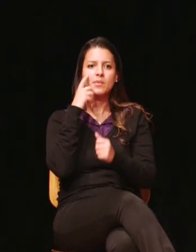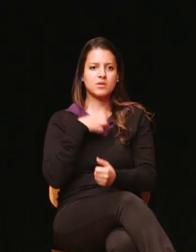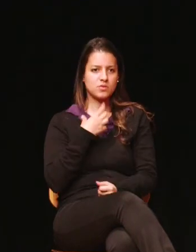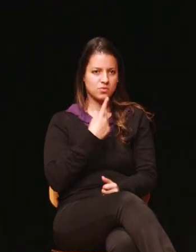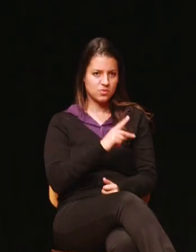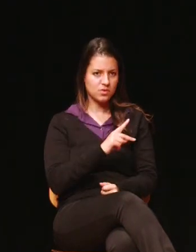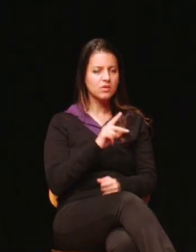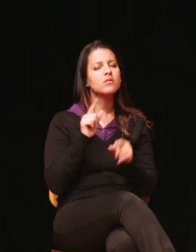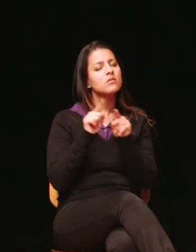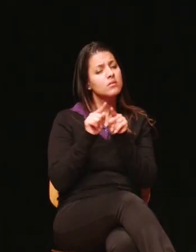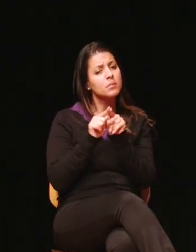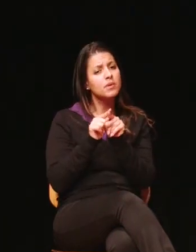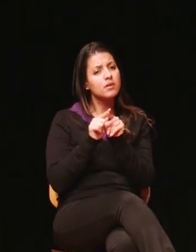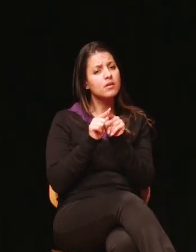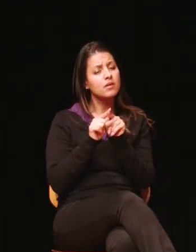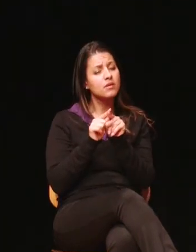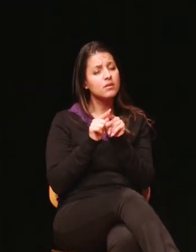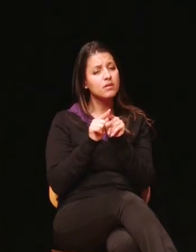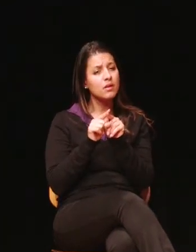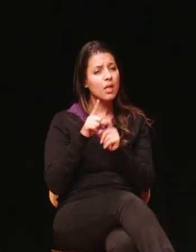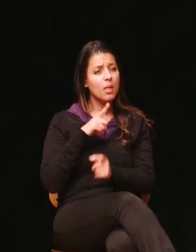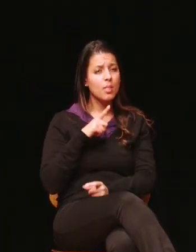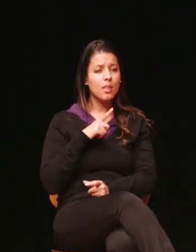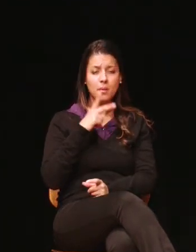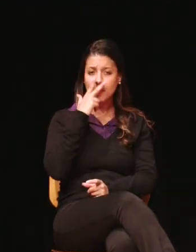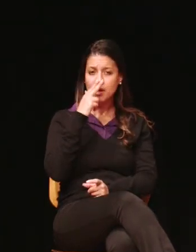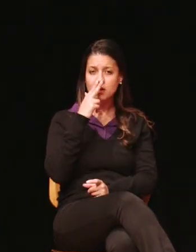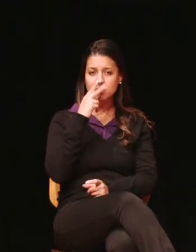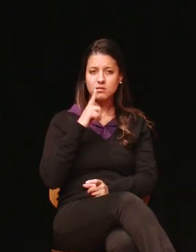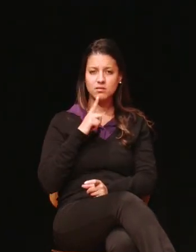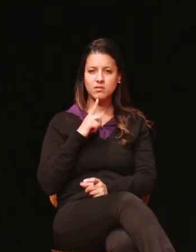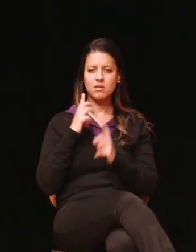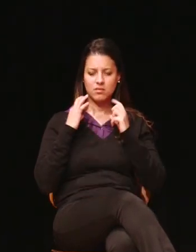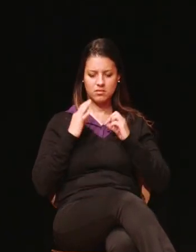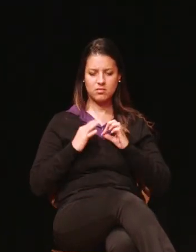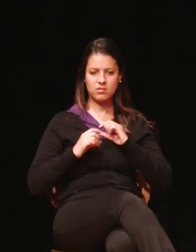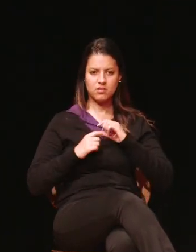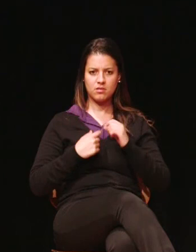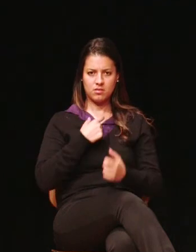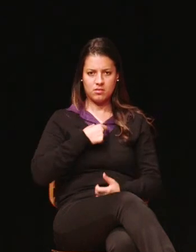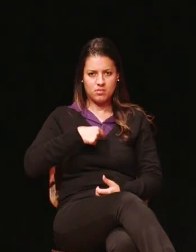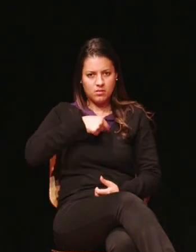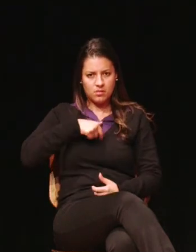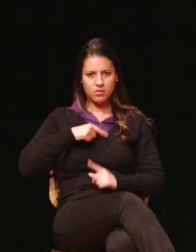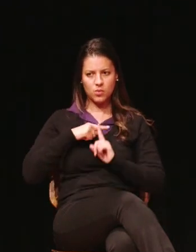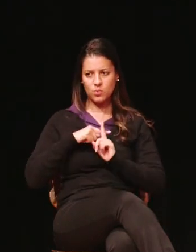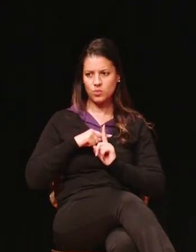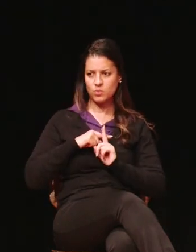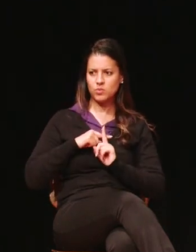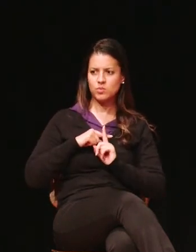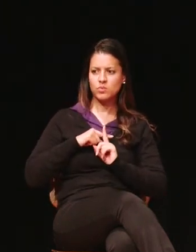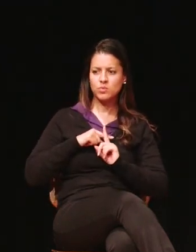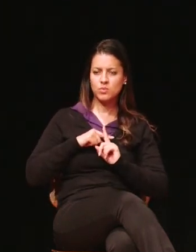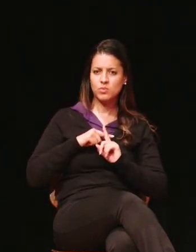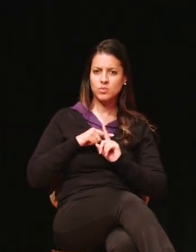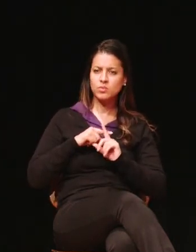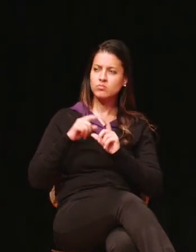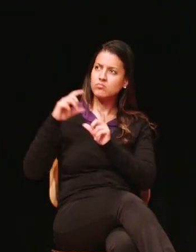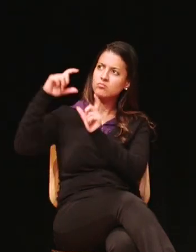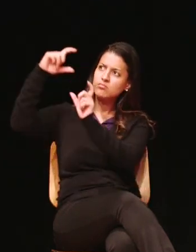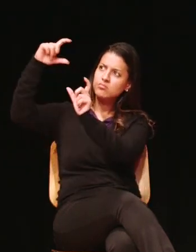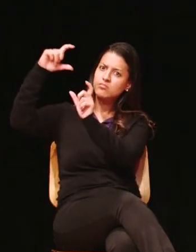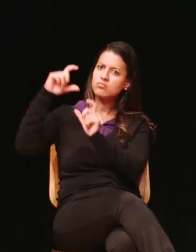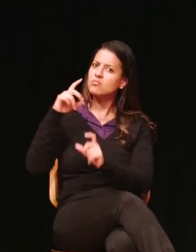E também tem um crucifixo de Siena que tem 2 metros de altura, que era feito para ser visto,